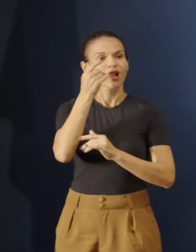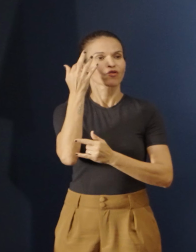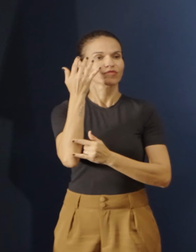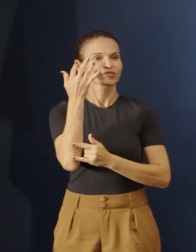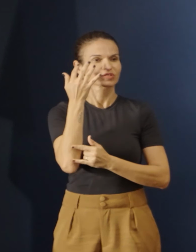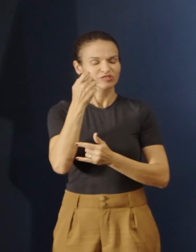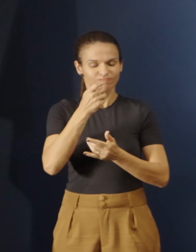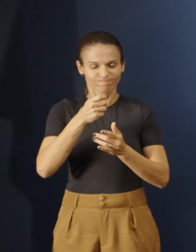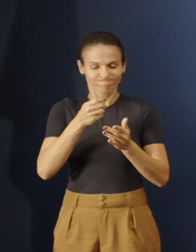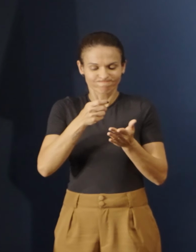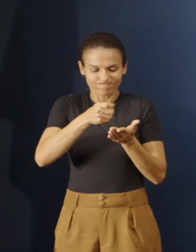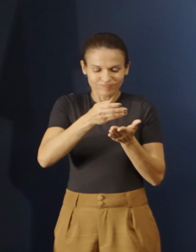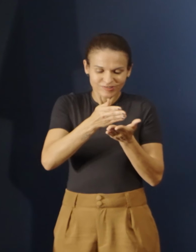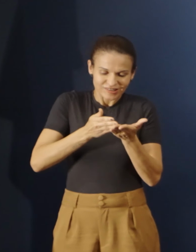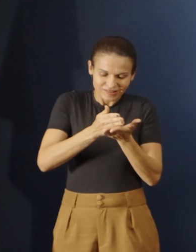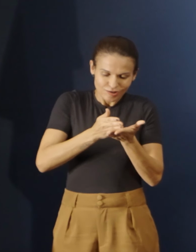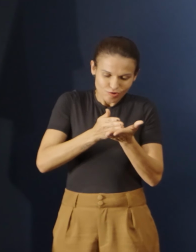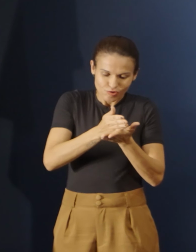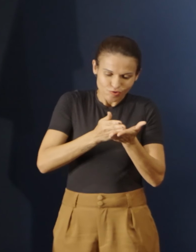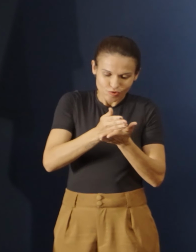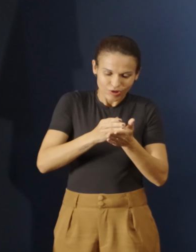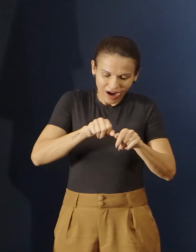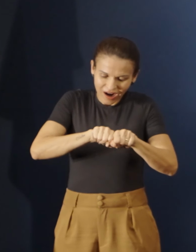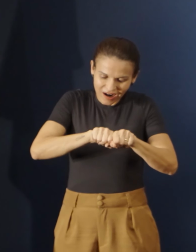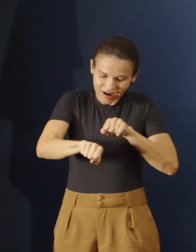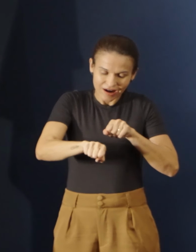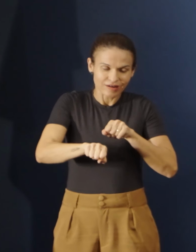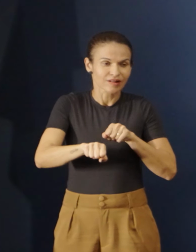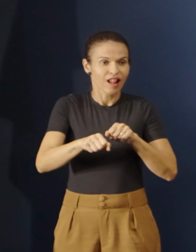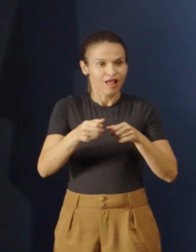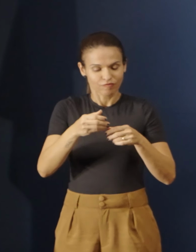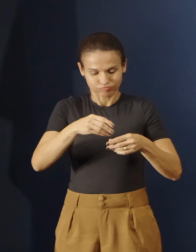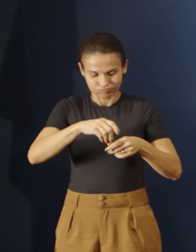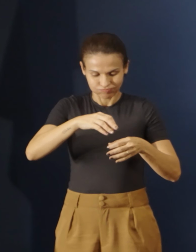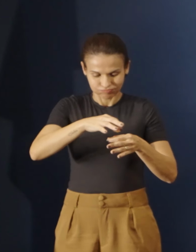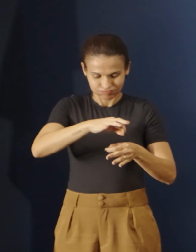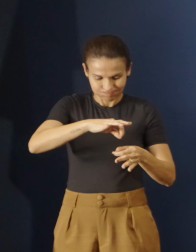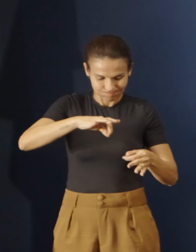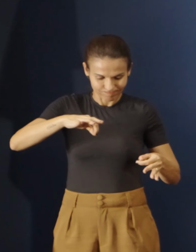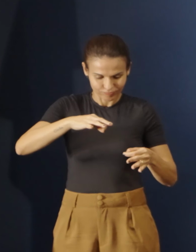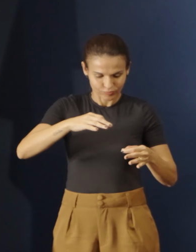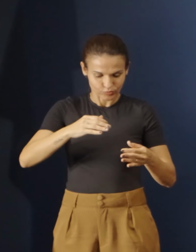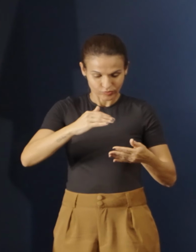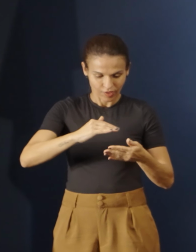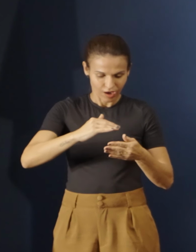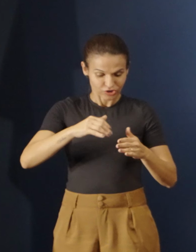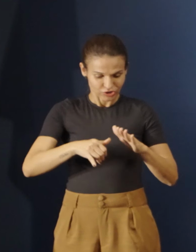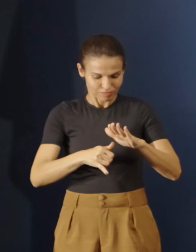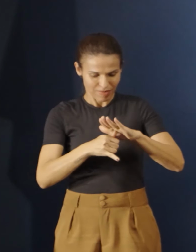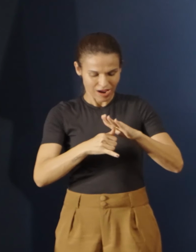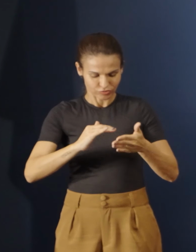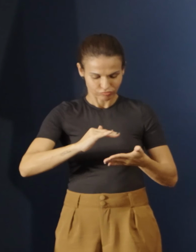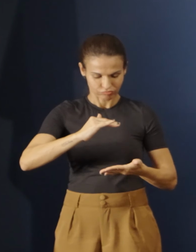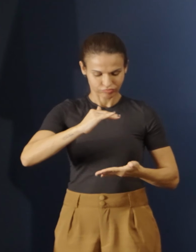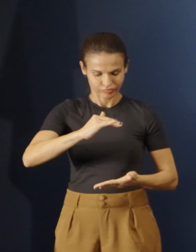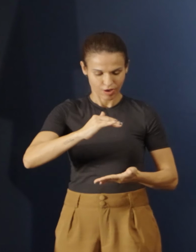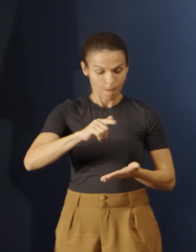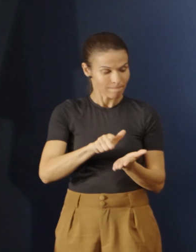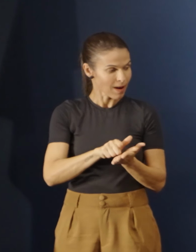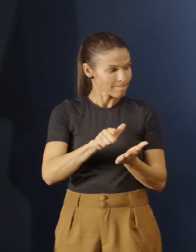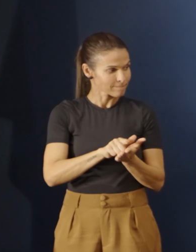e passou a Gillette. E passou a Gillette e levou a parte de baixo, né? Aqui está a folha. Então, o